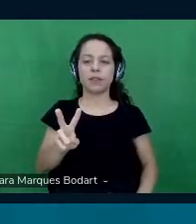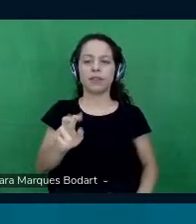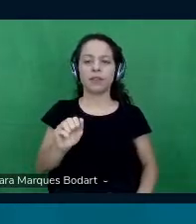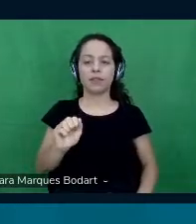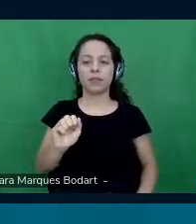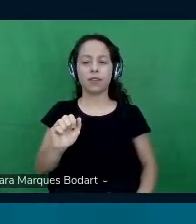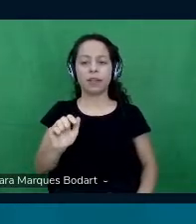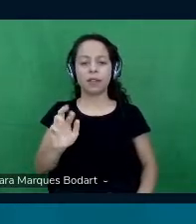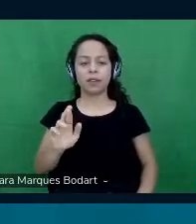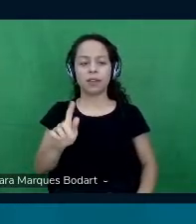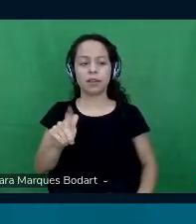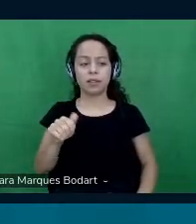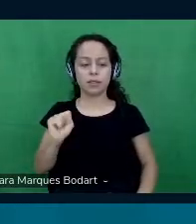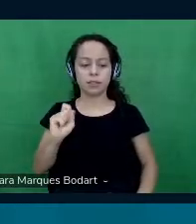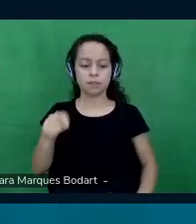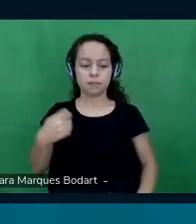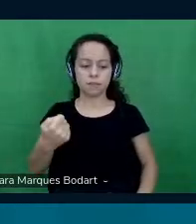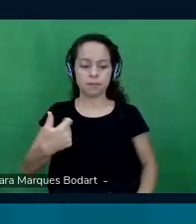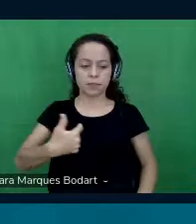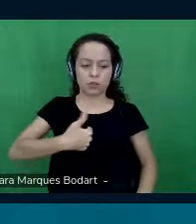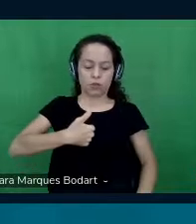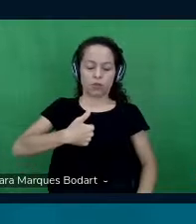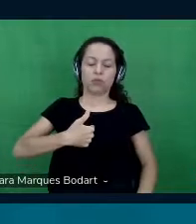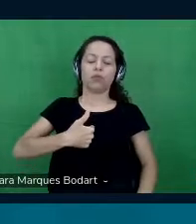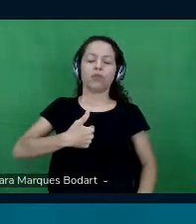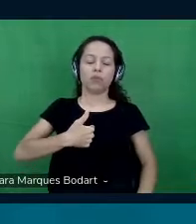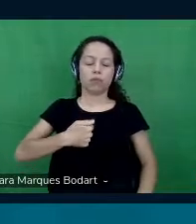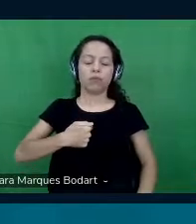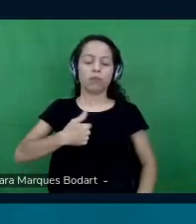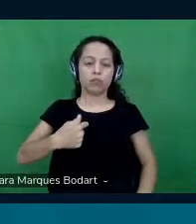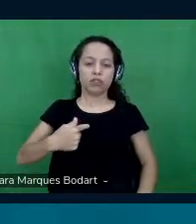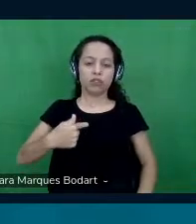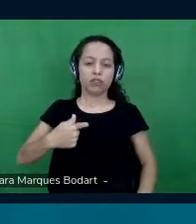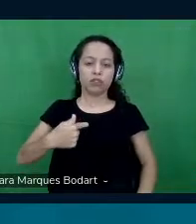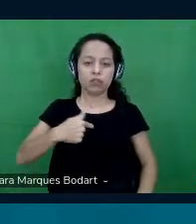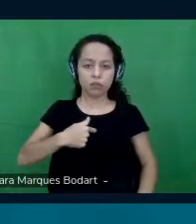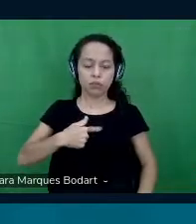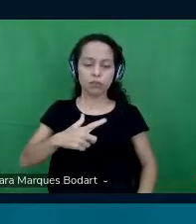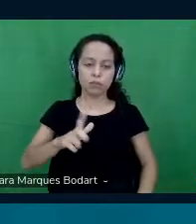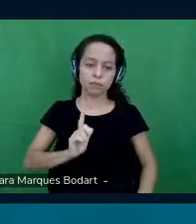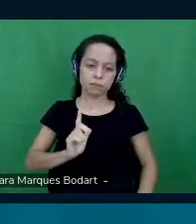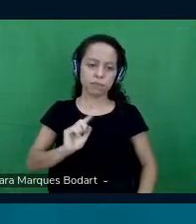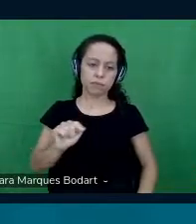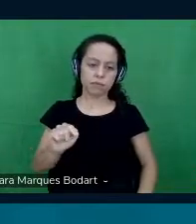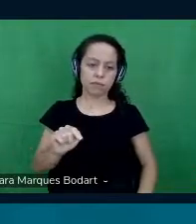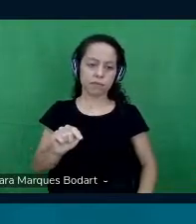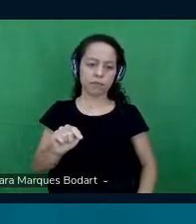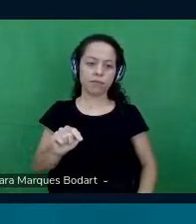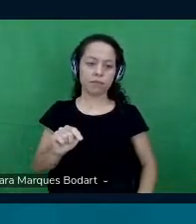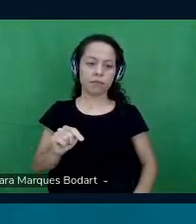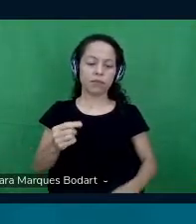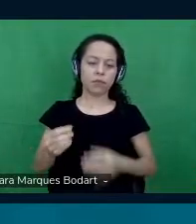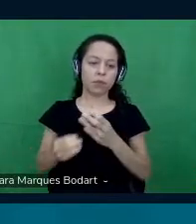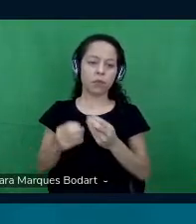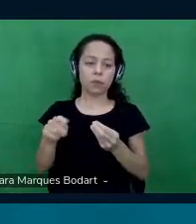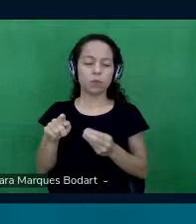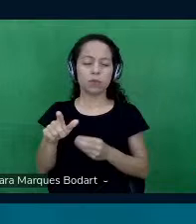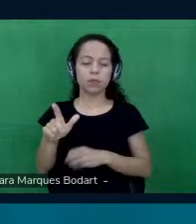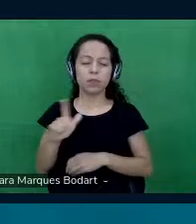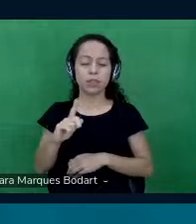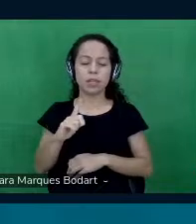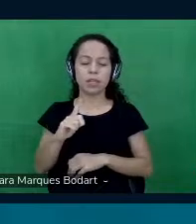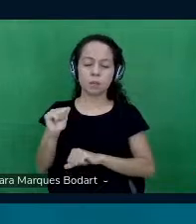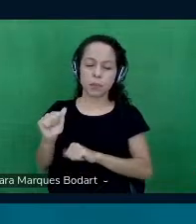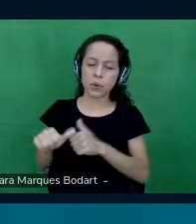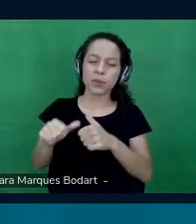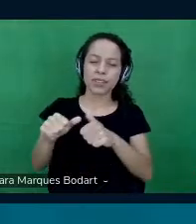reforma educacional da década de 40, e naquela reforma ele separa, né, dizendo na